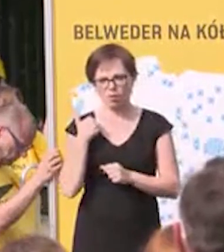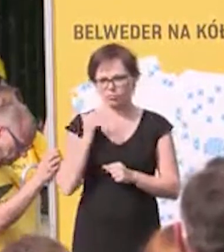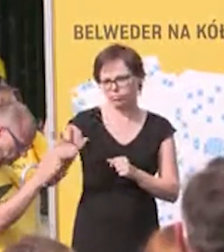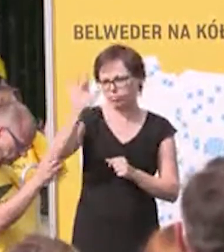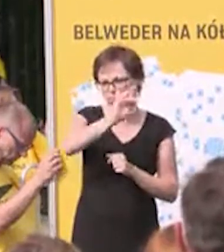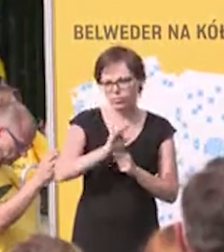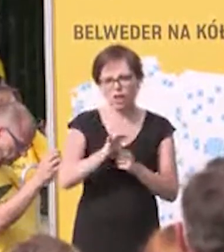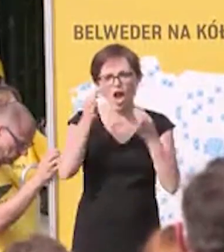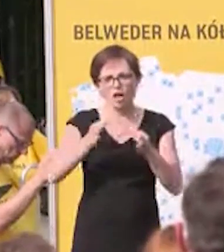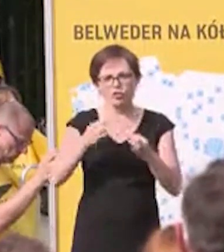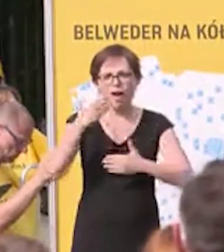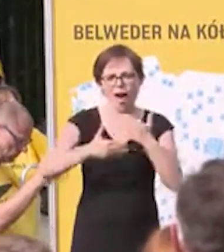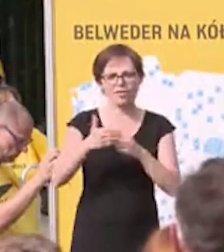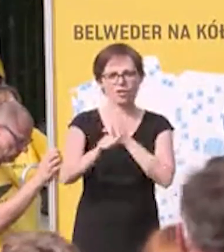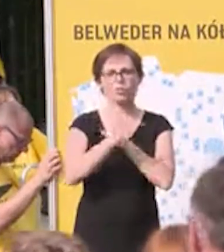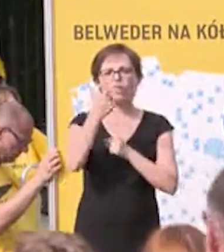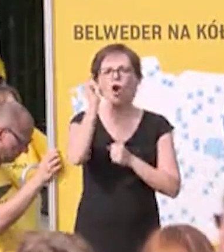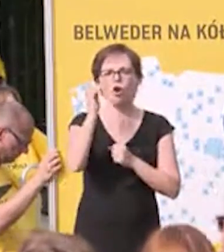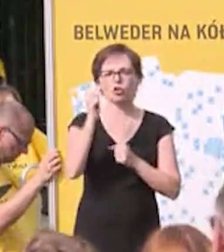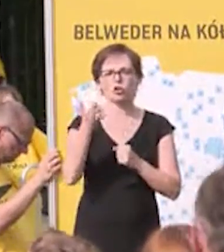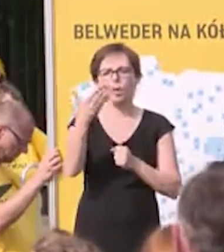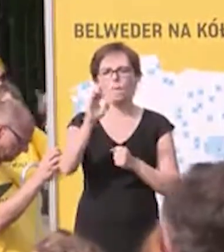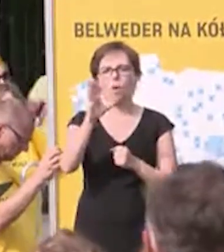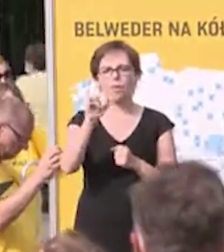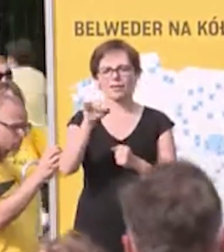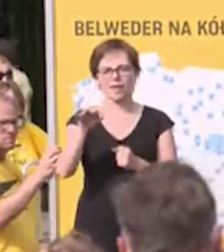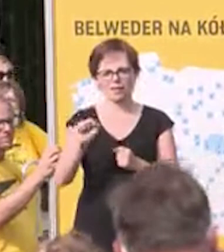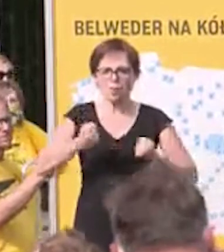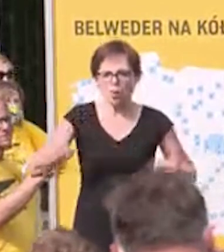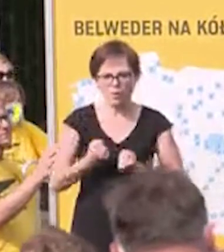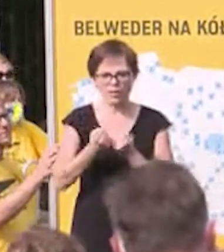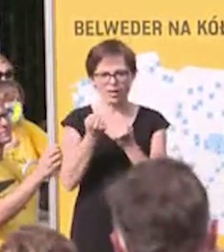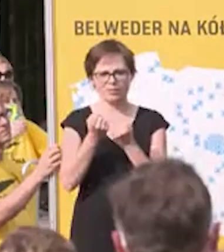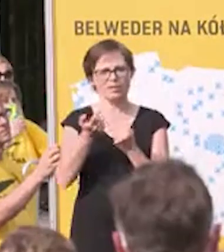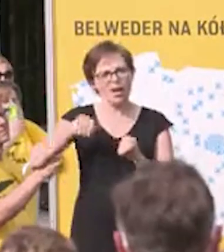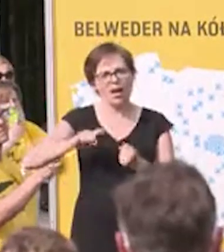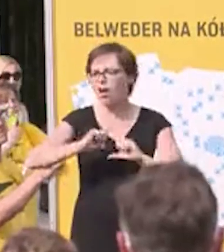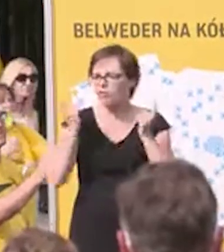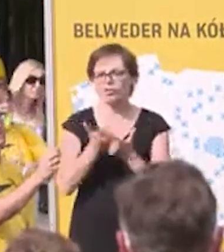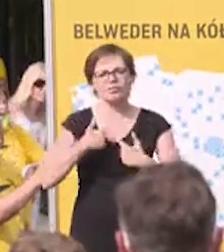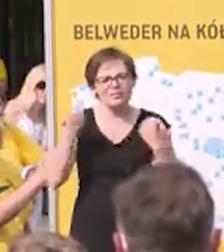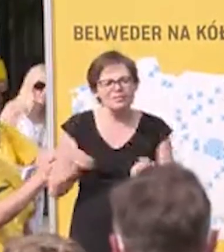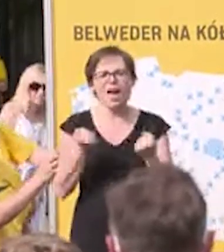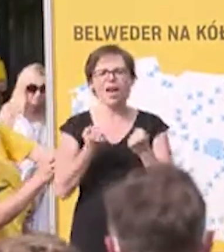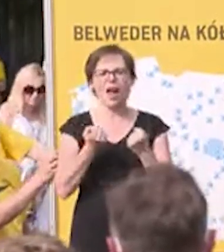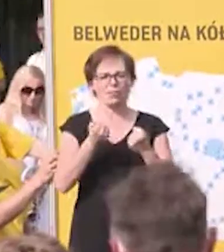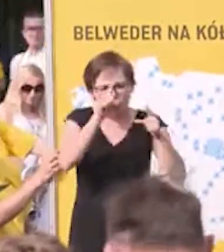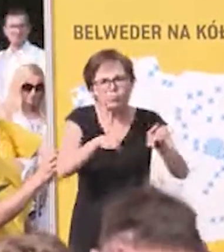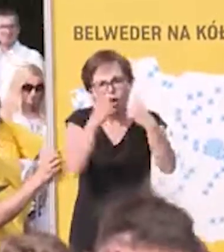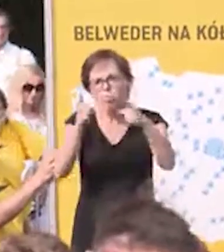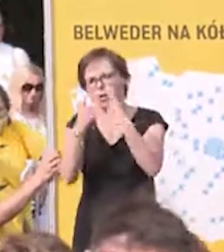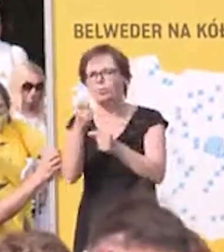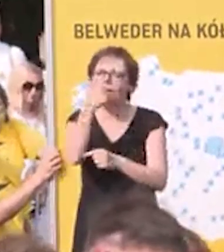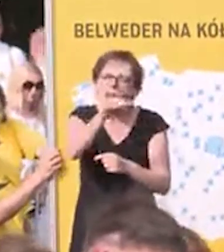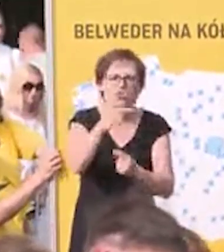akcja 72 godziny mobilizacja, gdzie wszyscy staramy się zrobić wszystko przy użyciu wszystkich materiałów, żeby przekonać